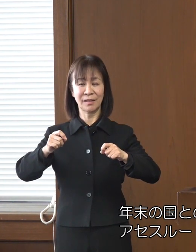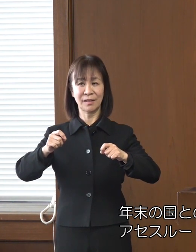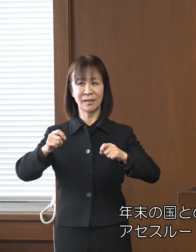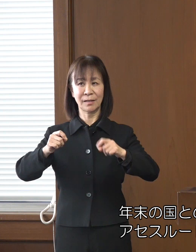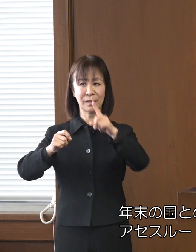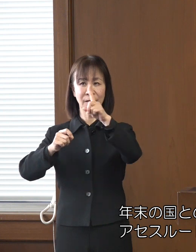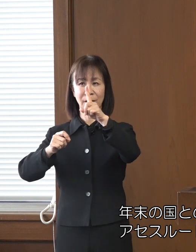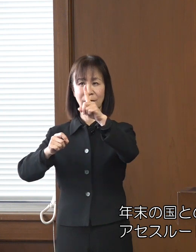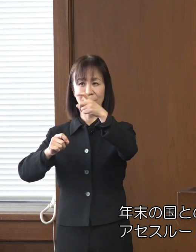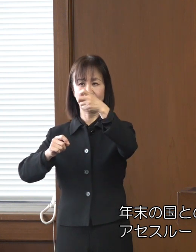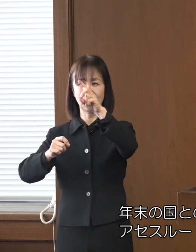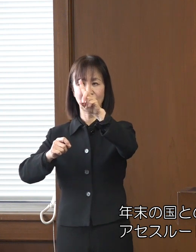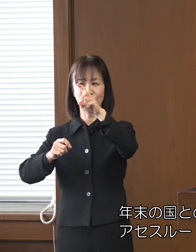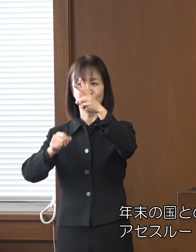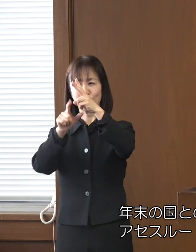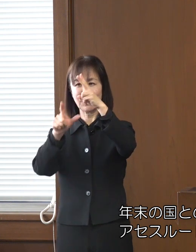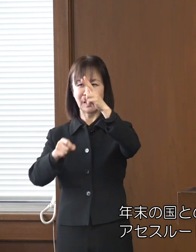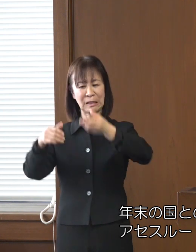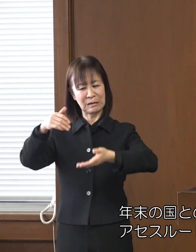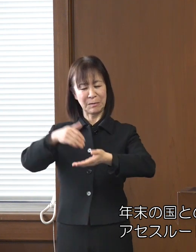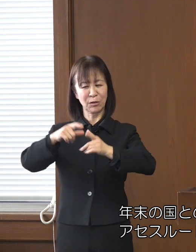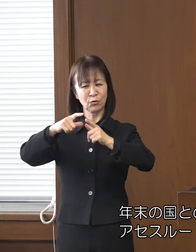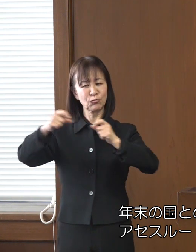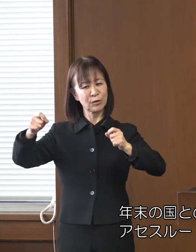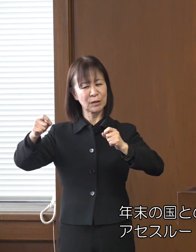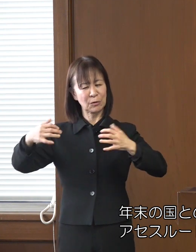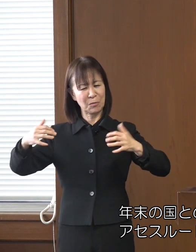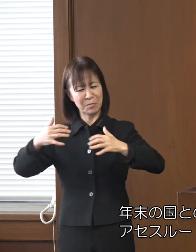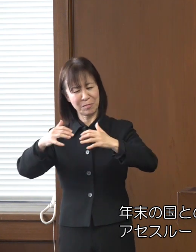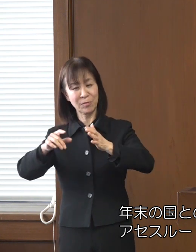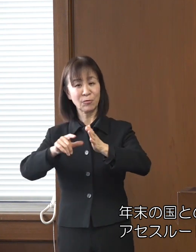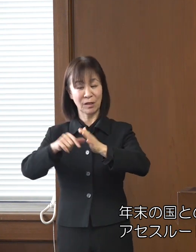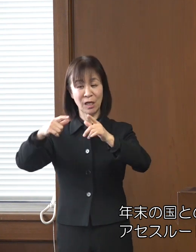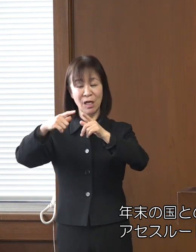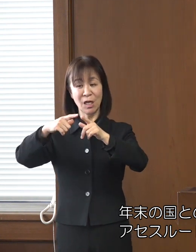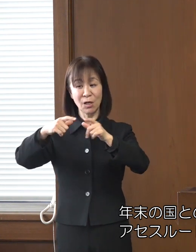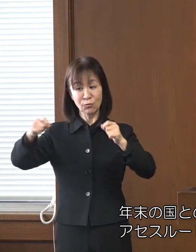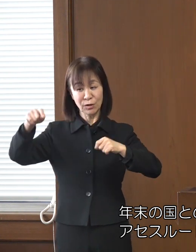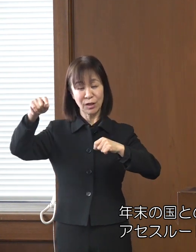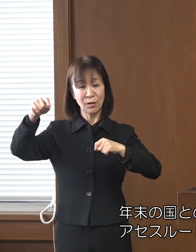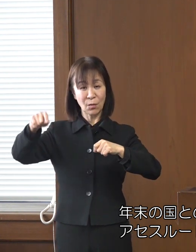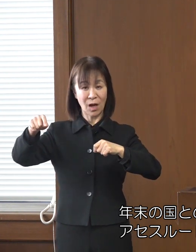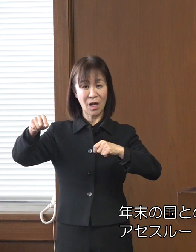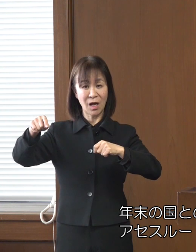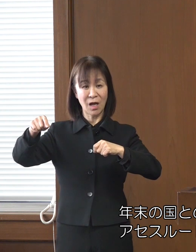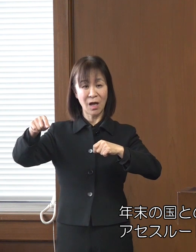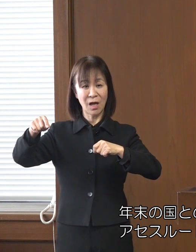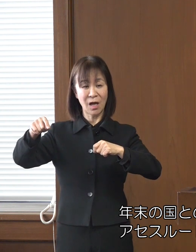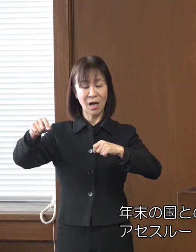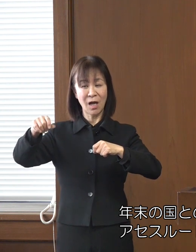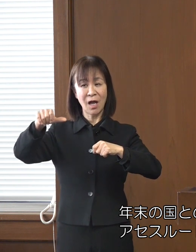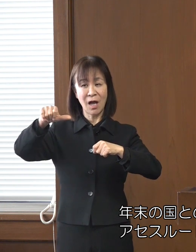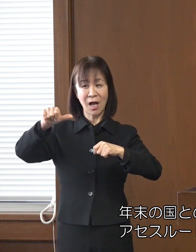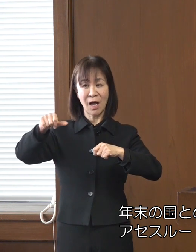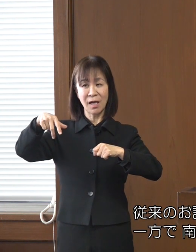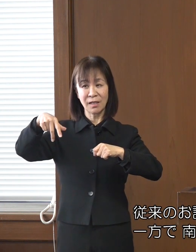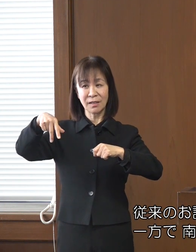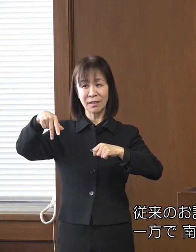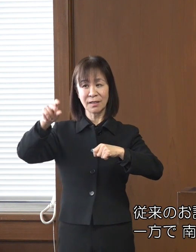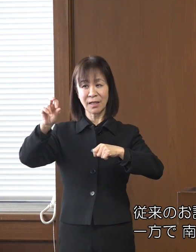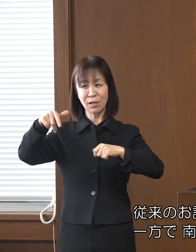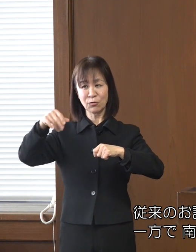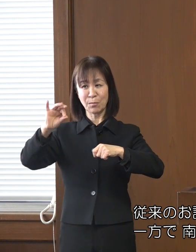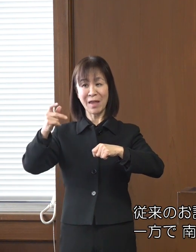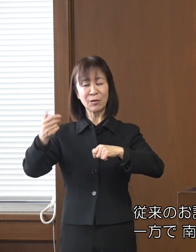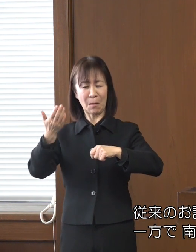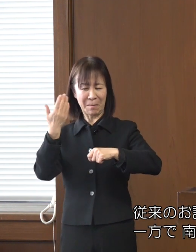の、 国との協議の中で、まあ、国の方は、まあ、アセスルートが最も効果が高いっていう、まあ、従